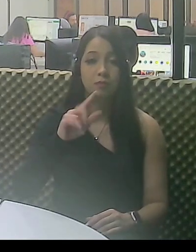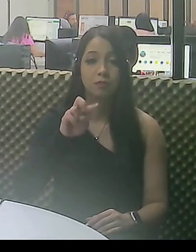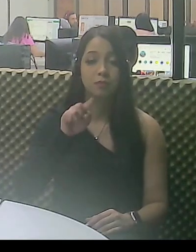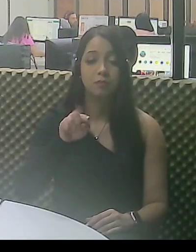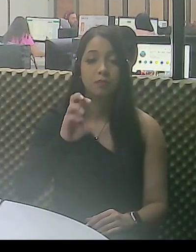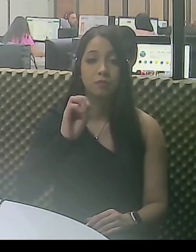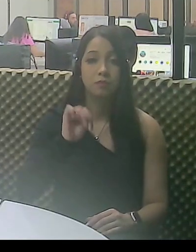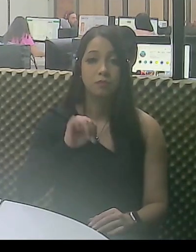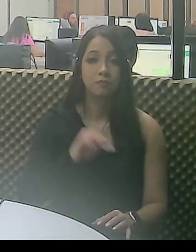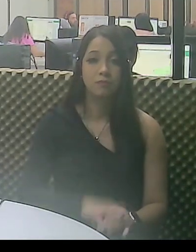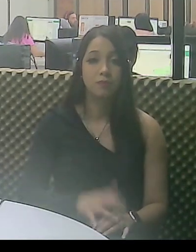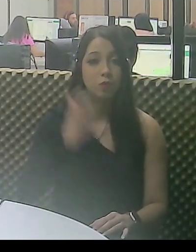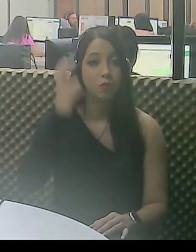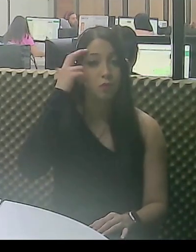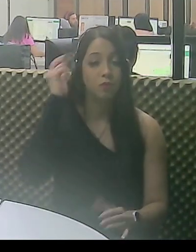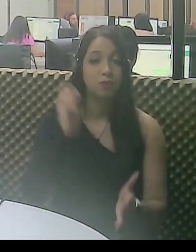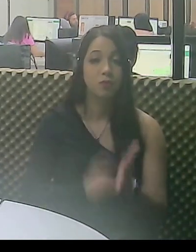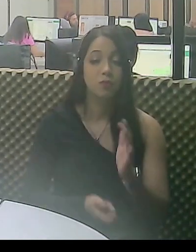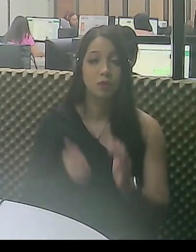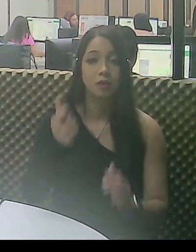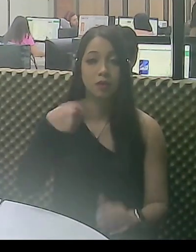culturacredencia@gmail.com.